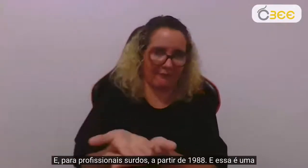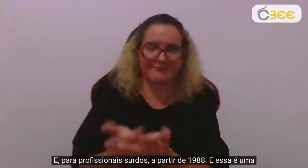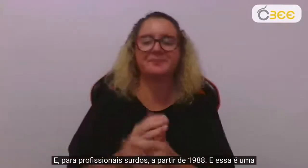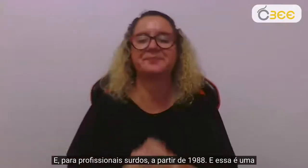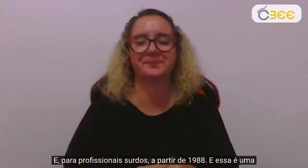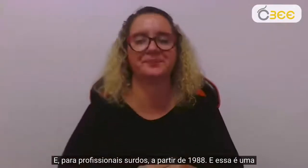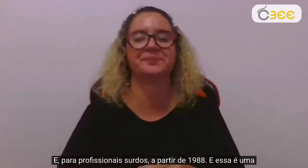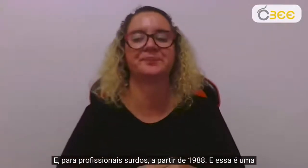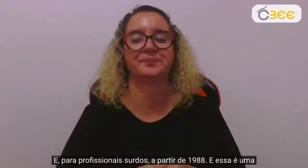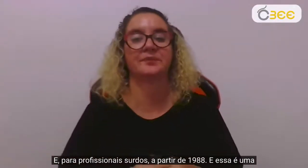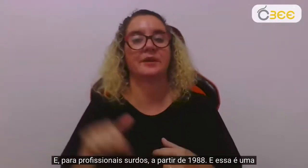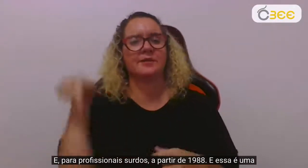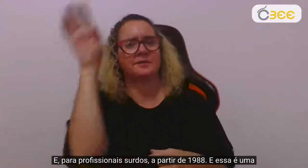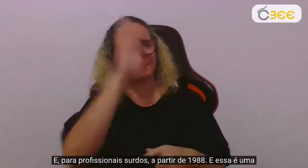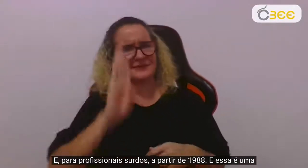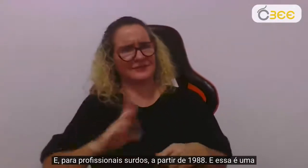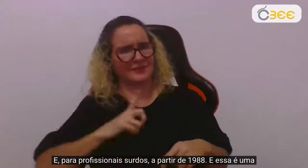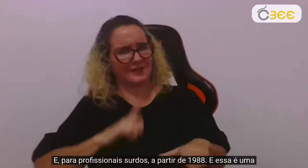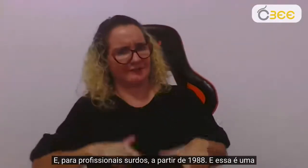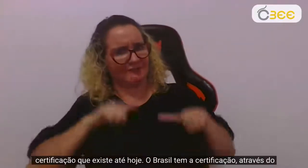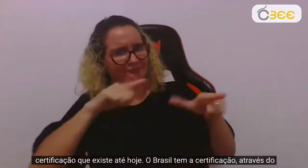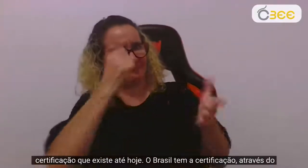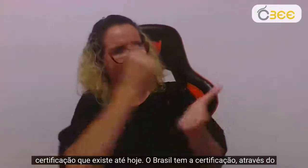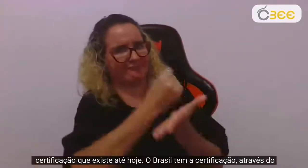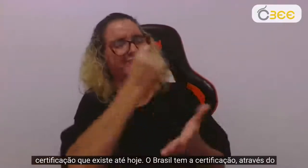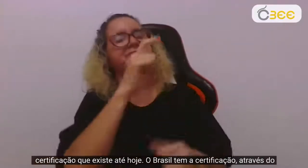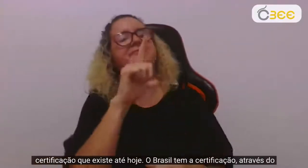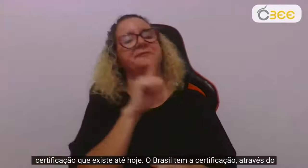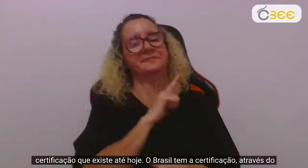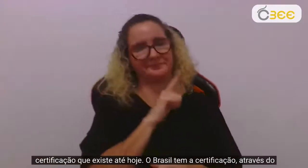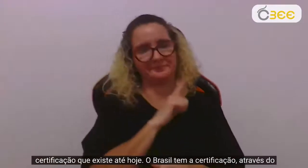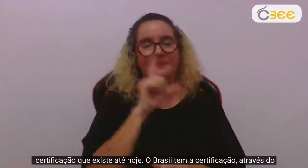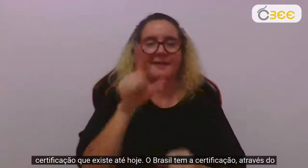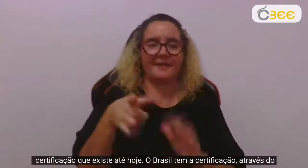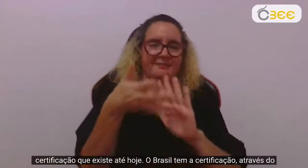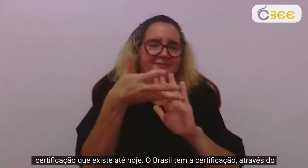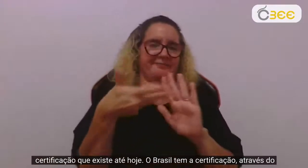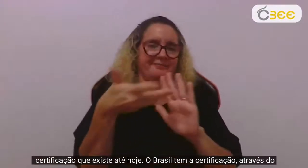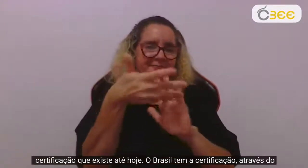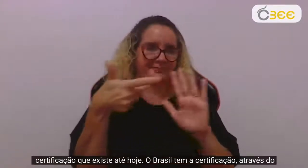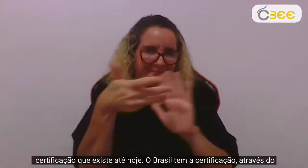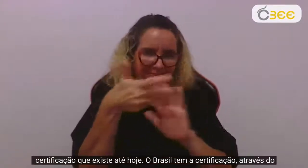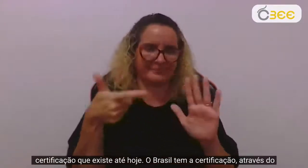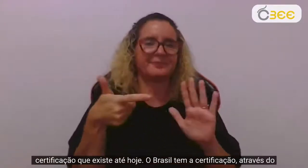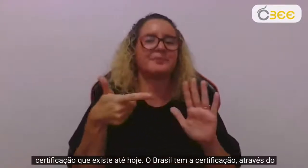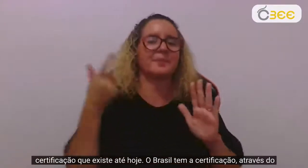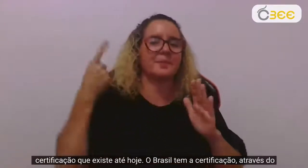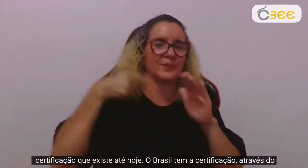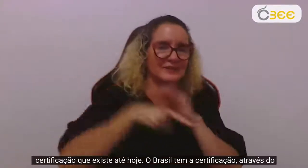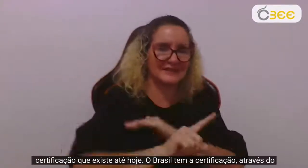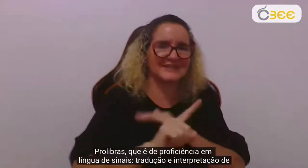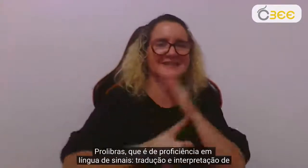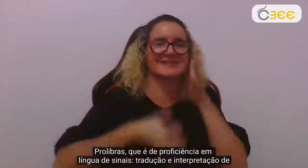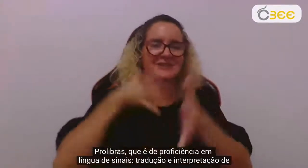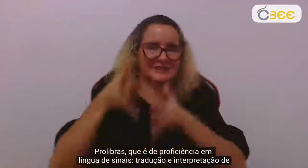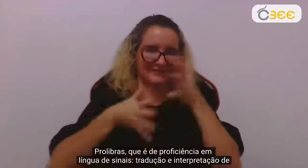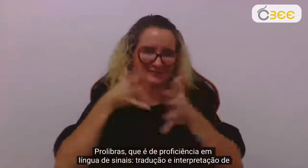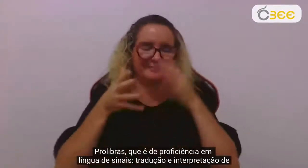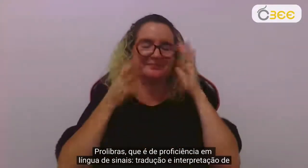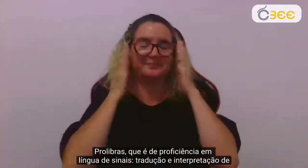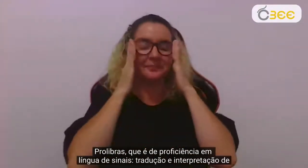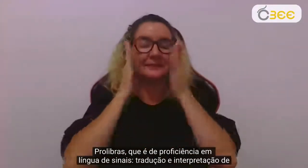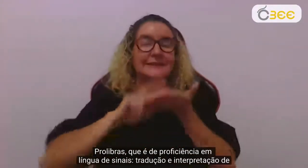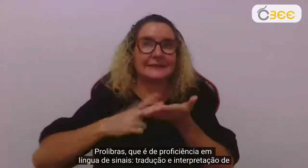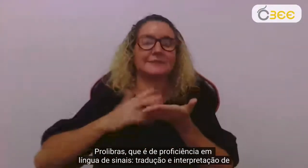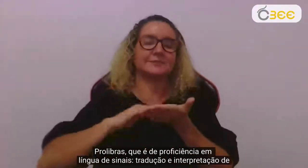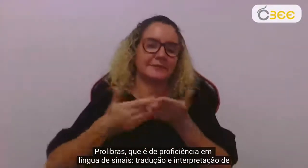de 1988. E essa é uma certificação que existe até hoje. O Brasil tem a certificação